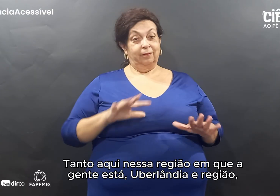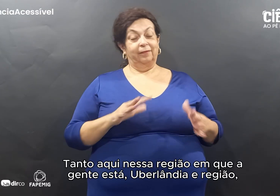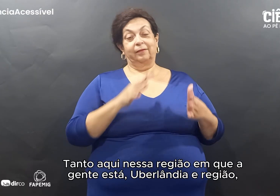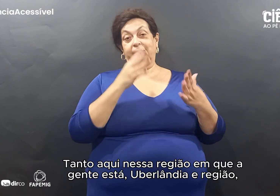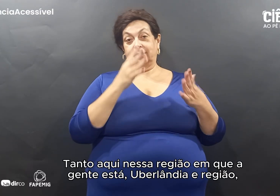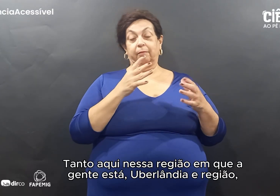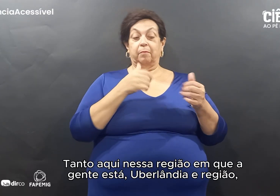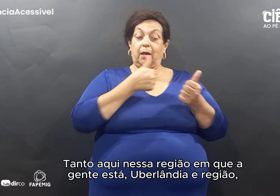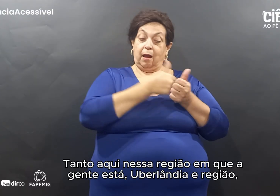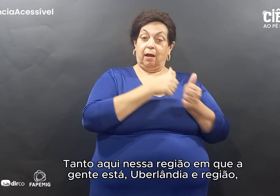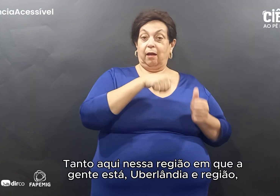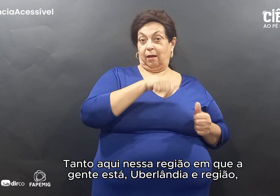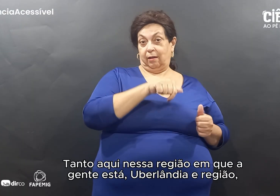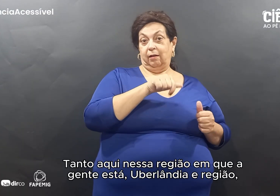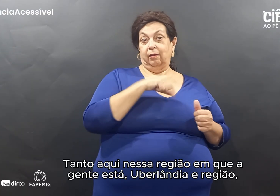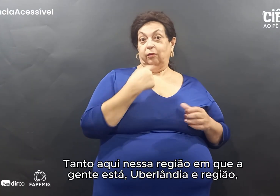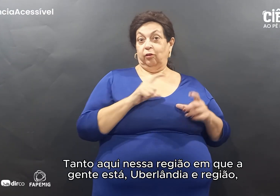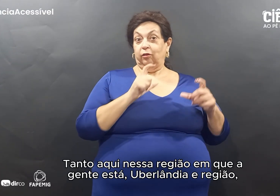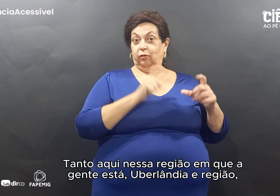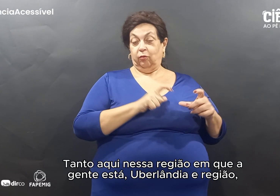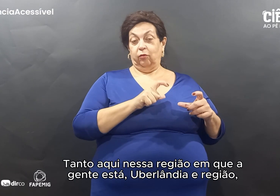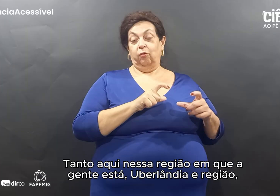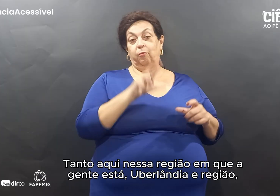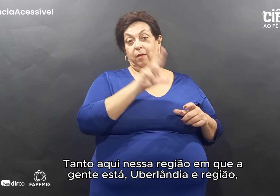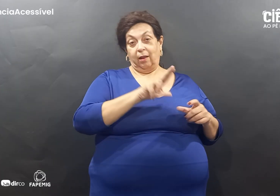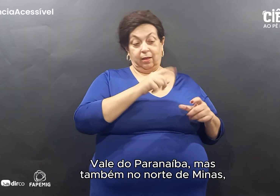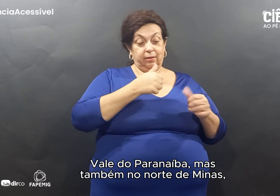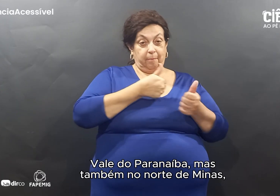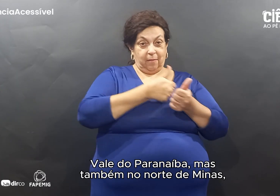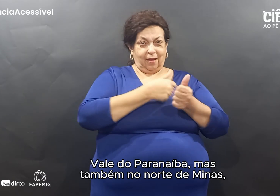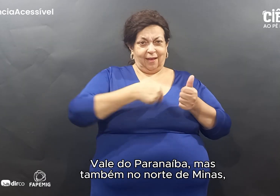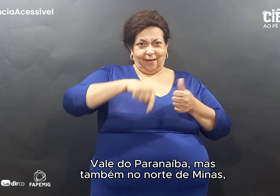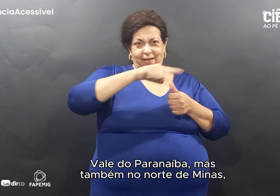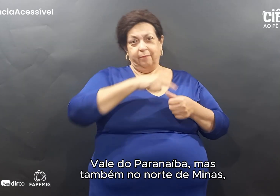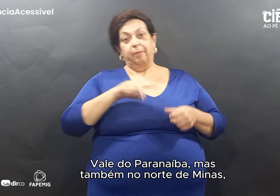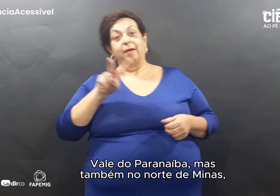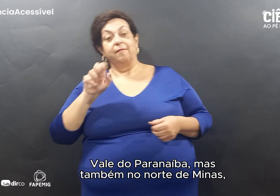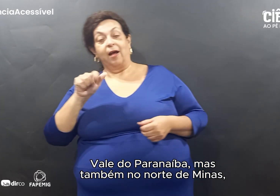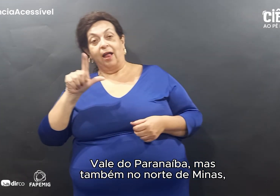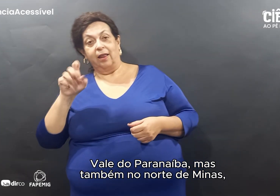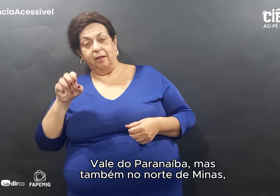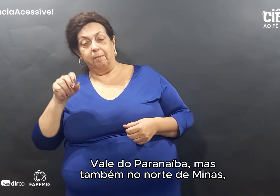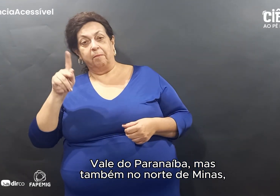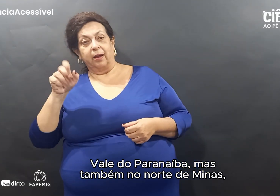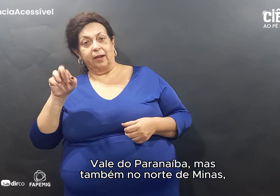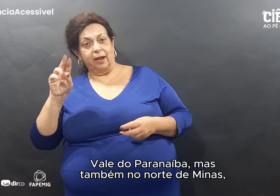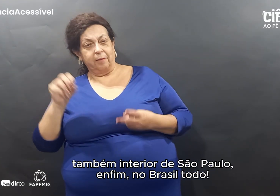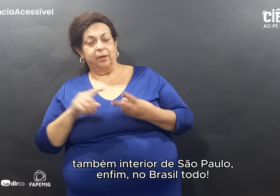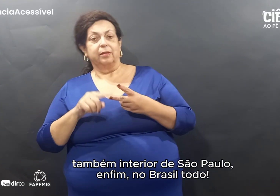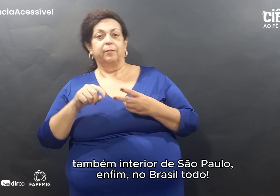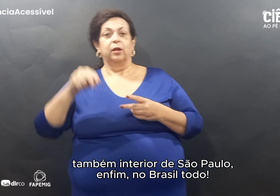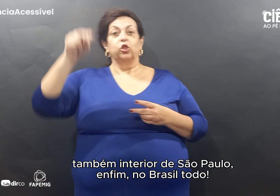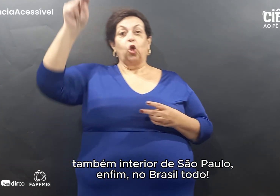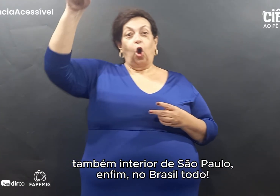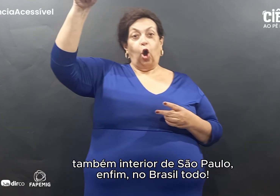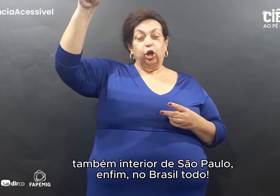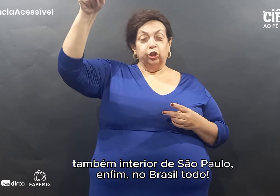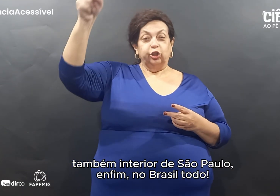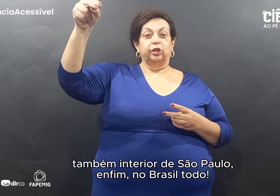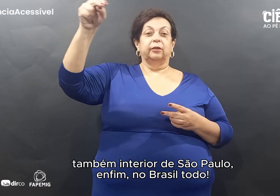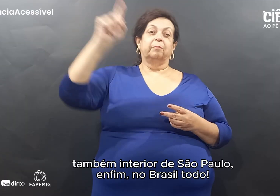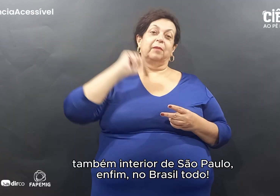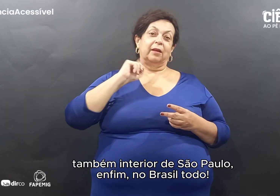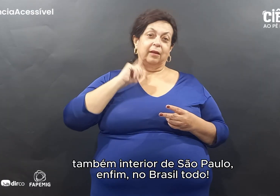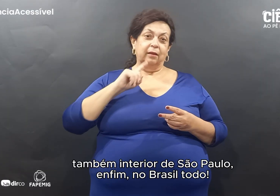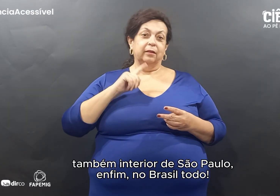aqui nessa região, né? Que a gente está, Uberlândia, região, Vale do Paranaíba, mas também no norte de Minas, também interior de São